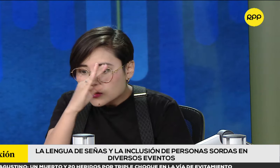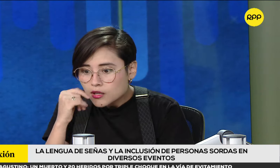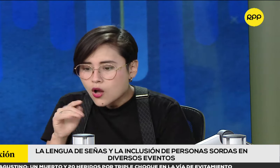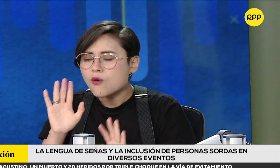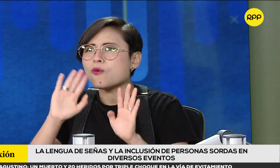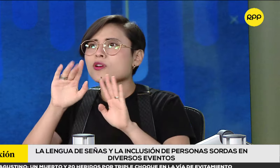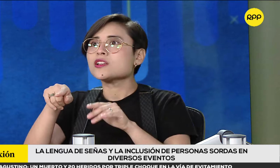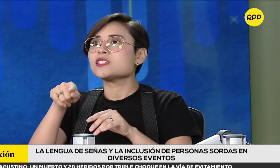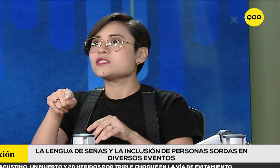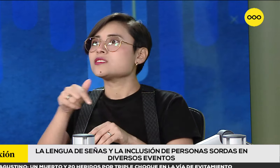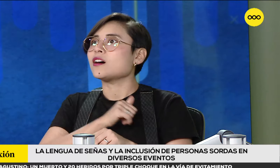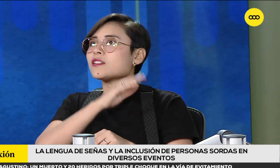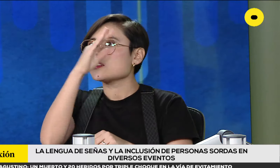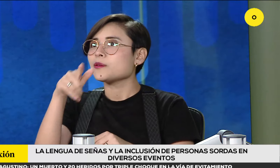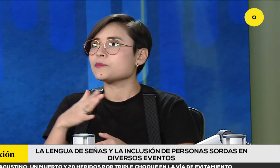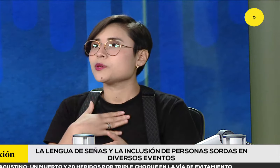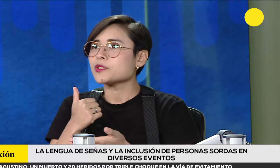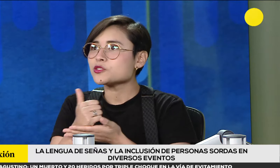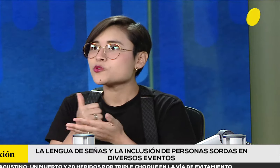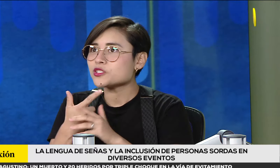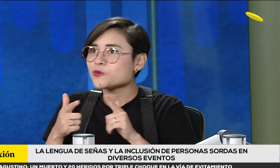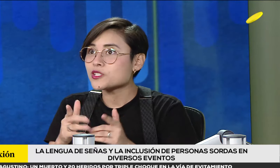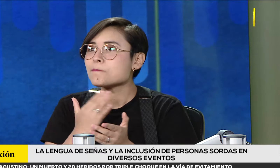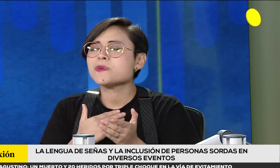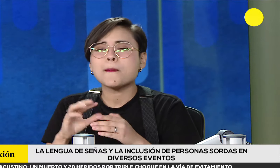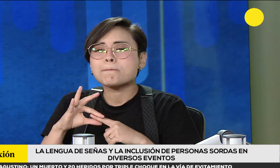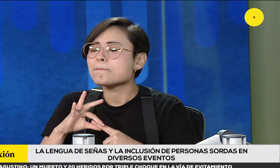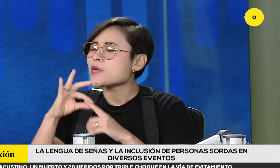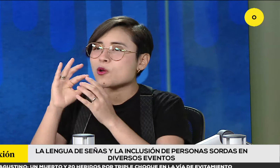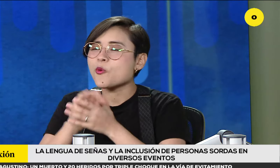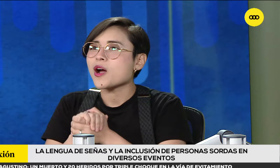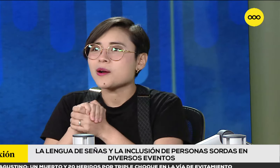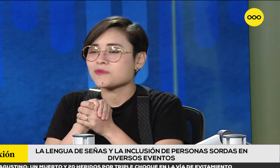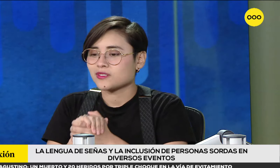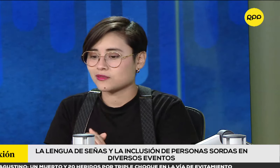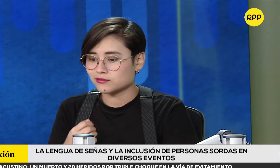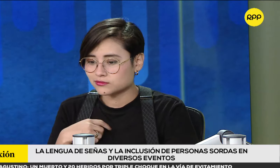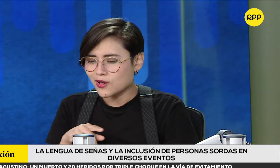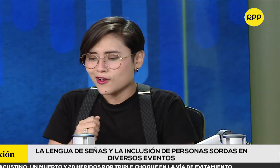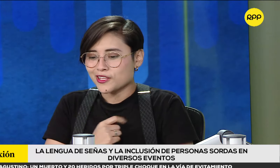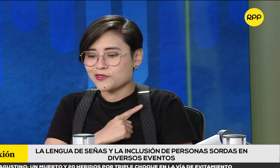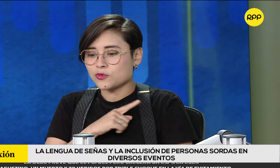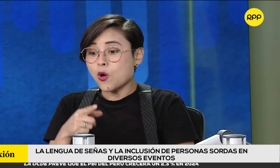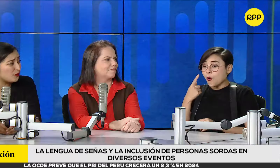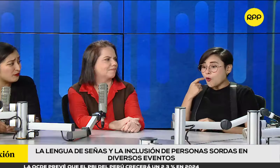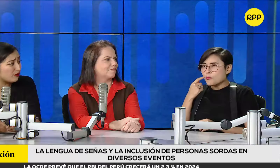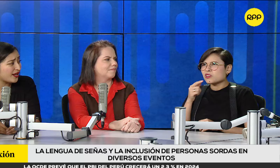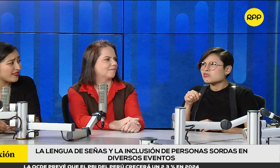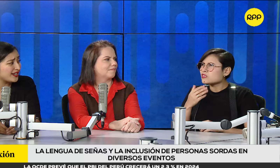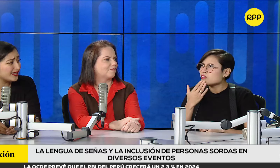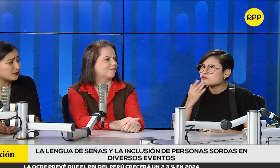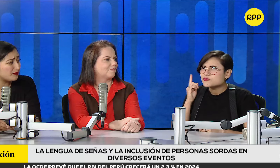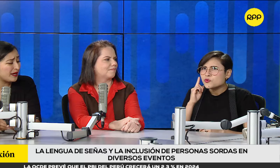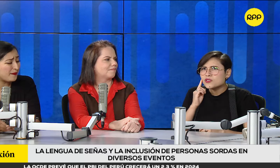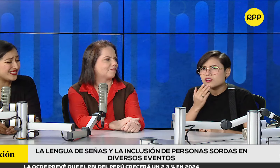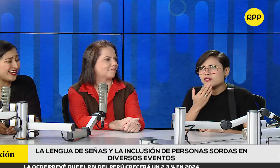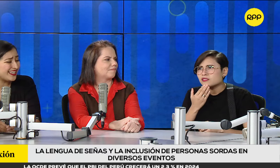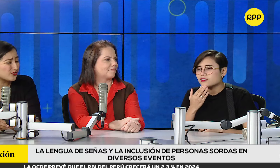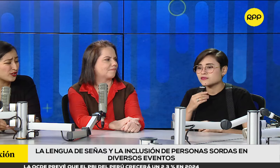live y le saludé. Hola, Daniela. Y ella paró su en vivo y me saludó. Me dijo, ay, me saludo, por favor, a Adel, que es una amiga especial. Ella es sorda